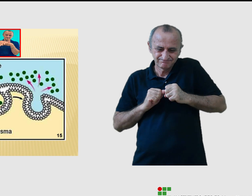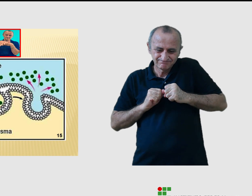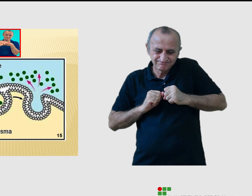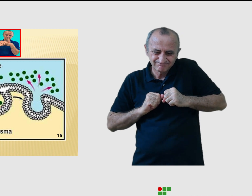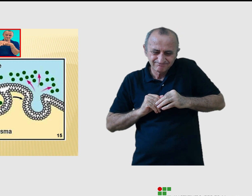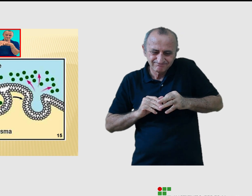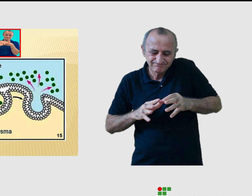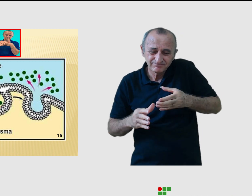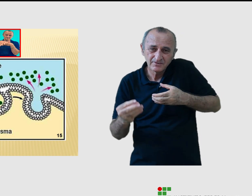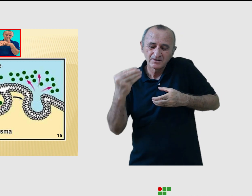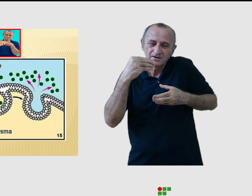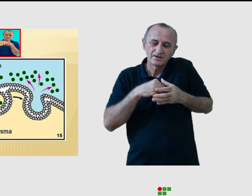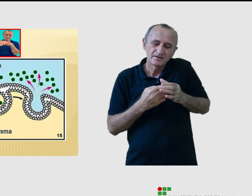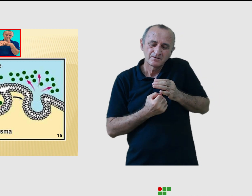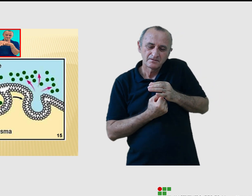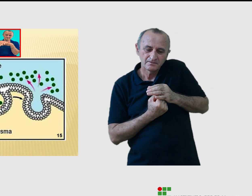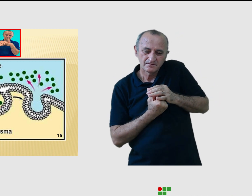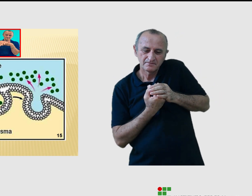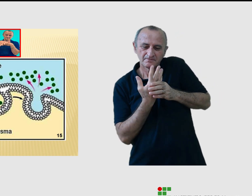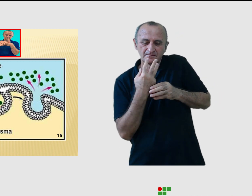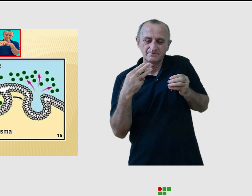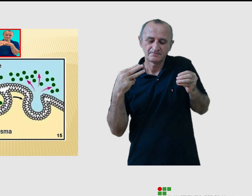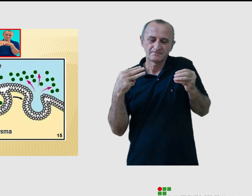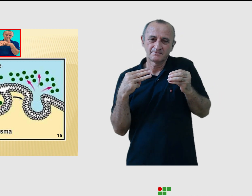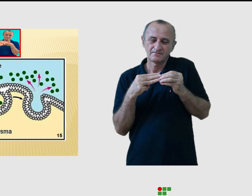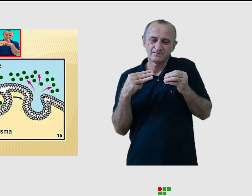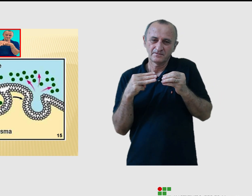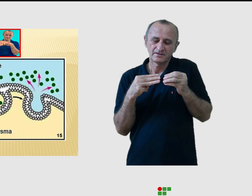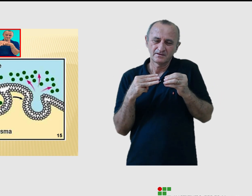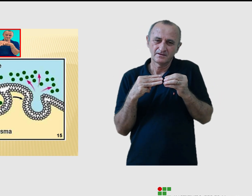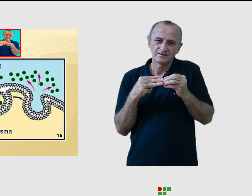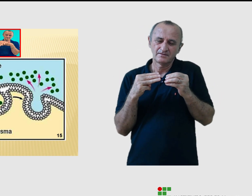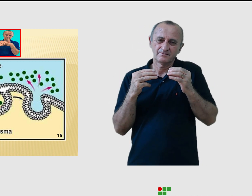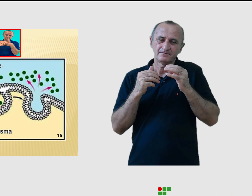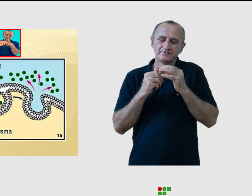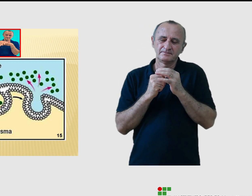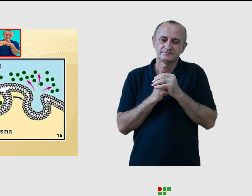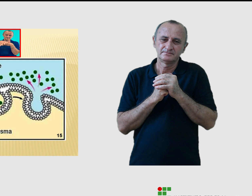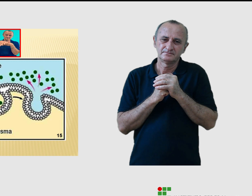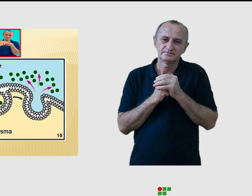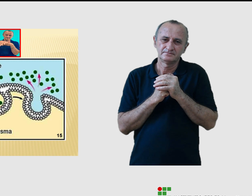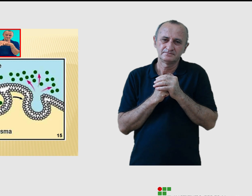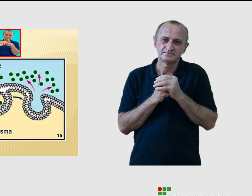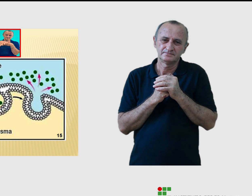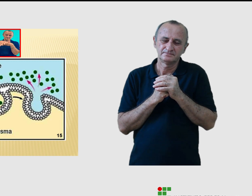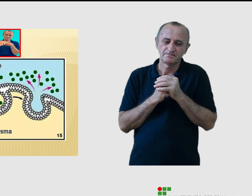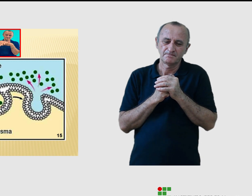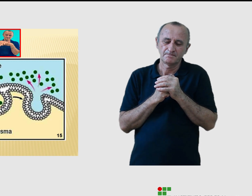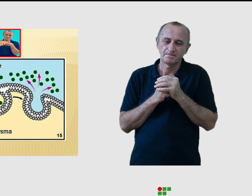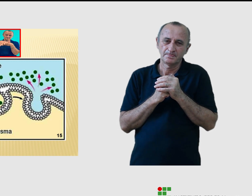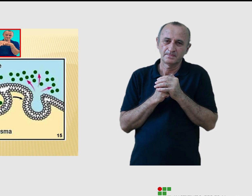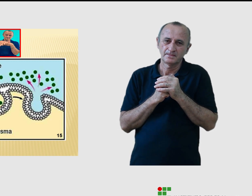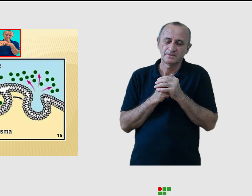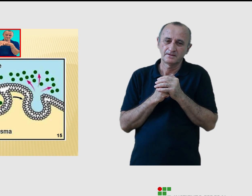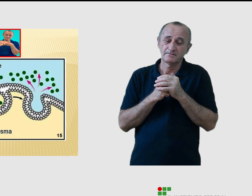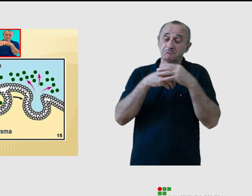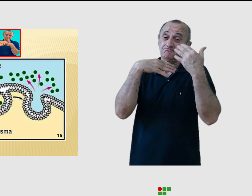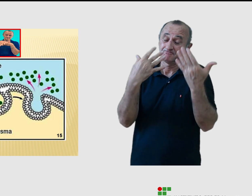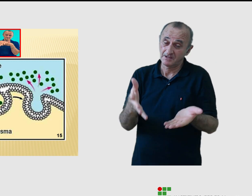substâncias úteis para nosso corpo que são produzidas no interior das